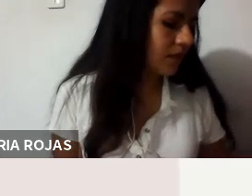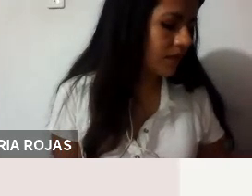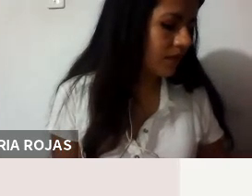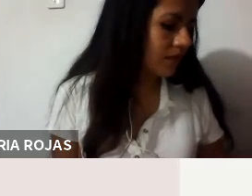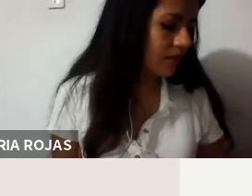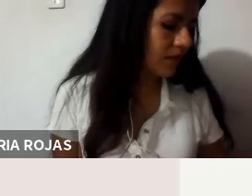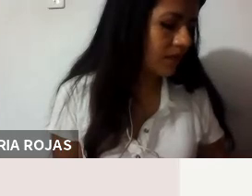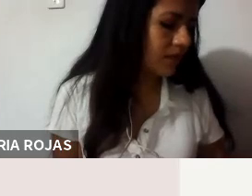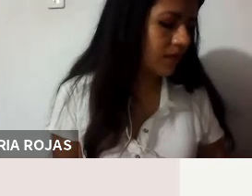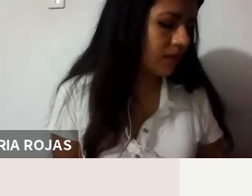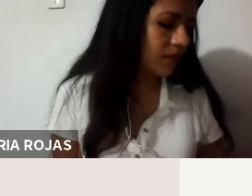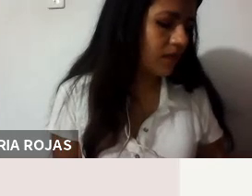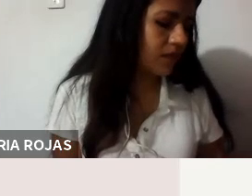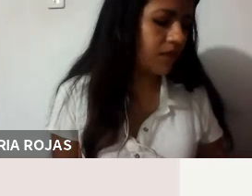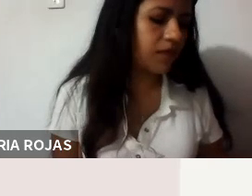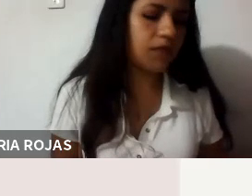menstruación,